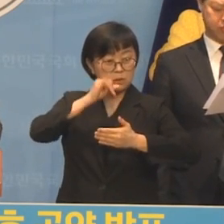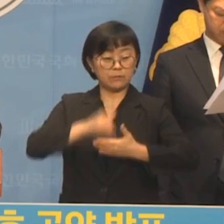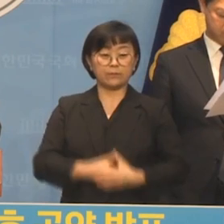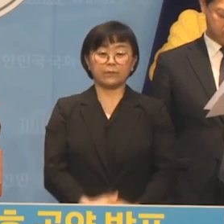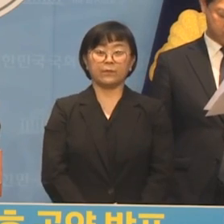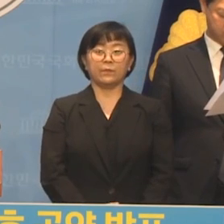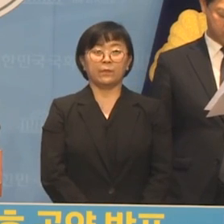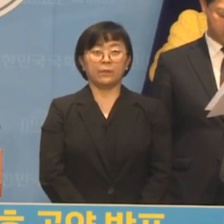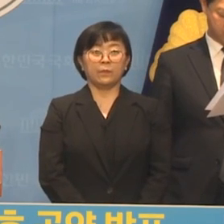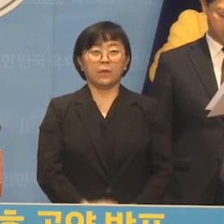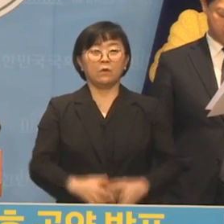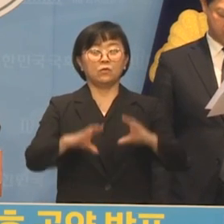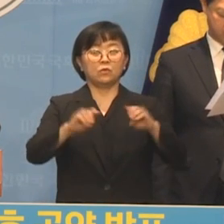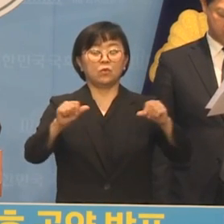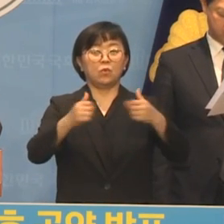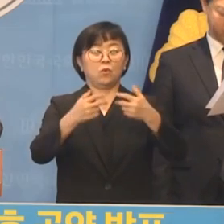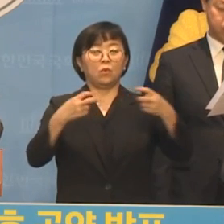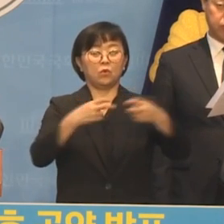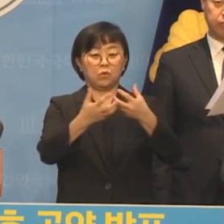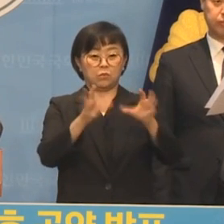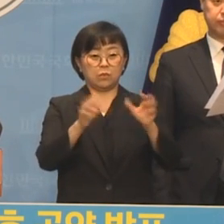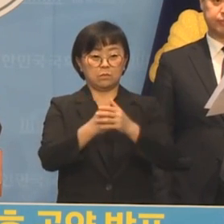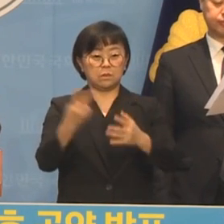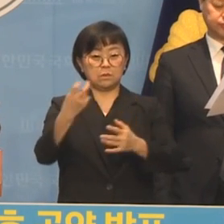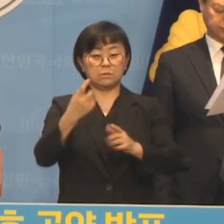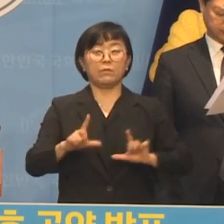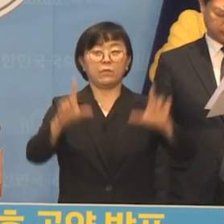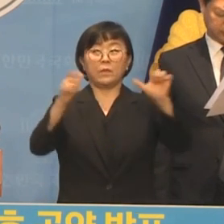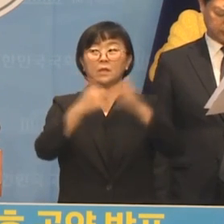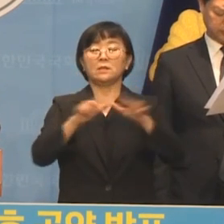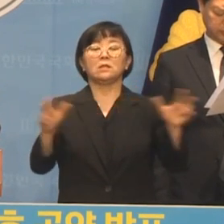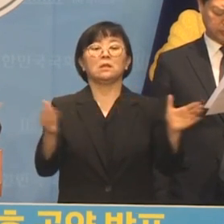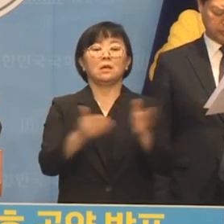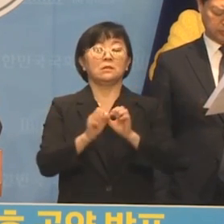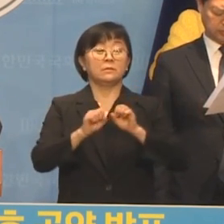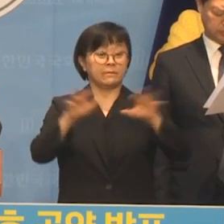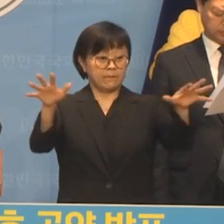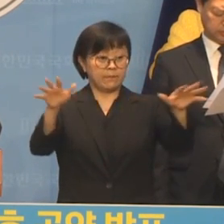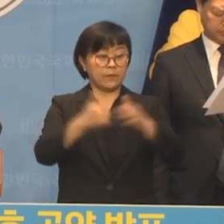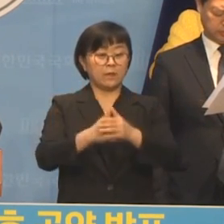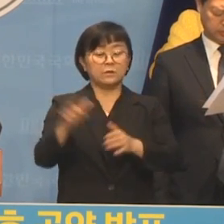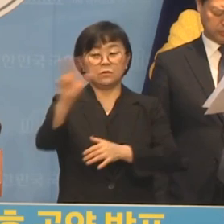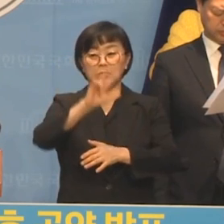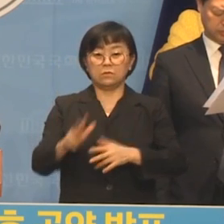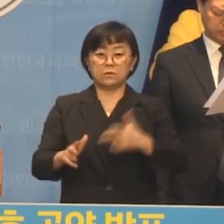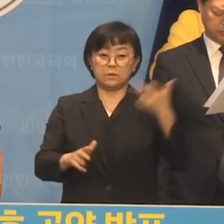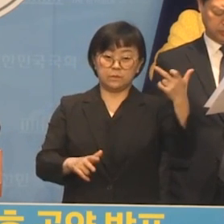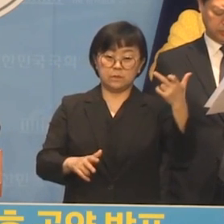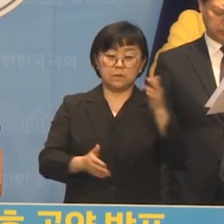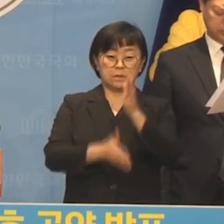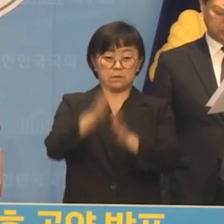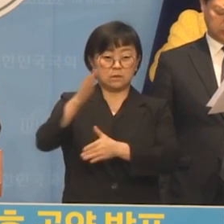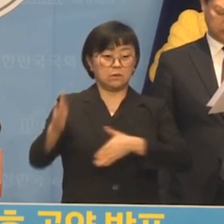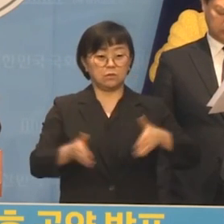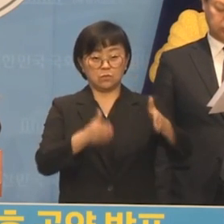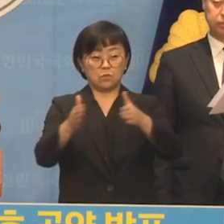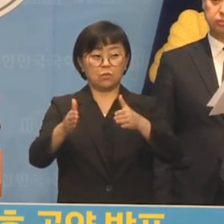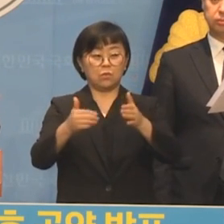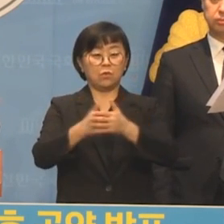것입니다. 국토교통부에 따르면 2010년 이후 현재까지 해산한 전국 17개 시도의